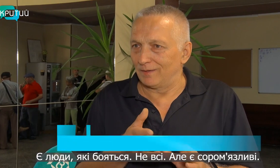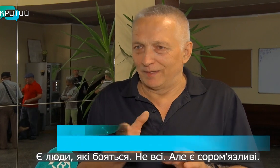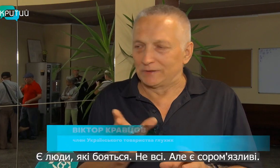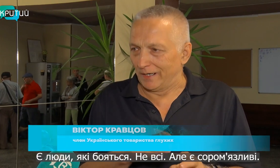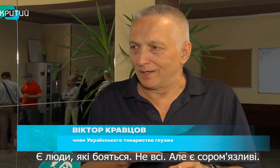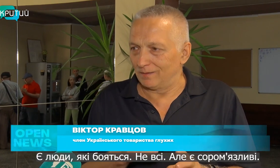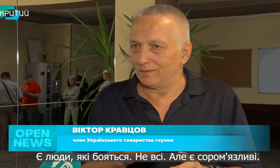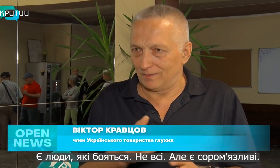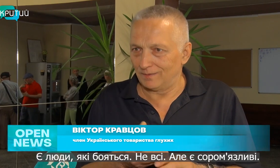Не всі.